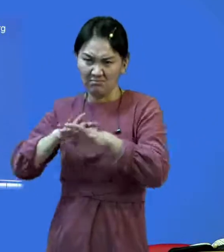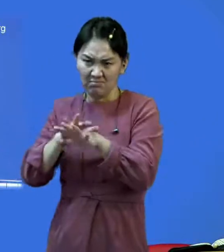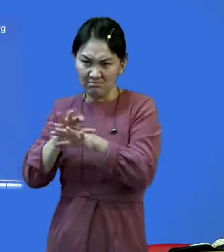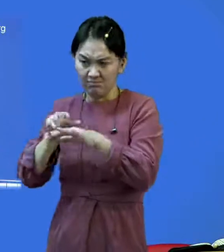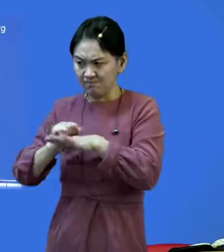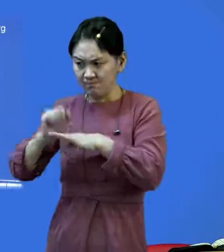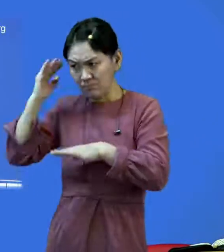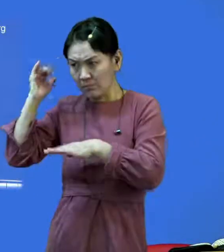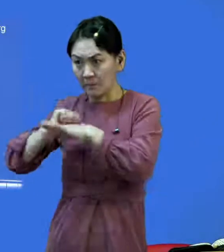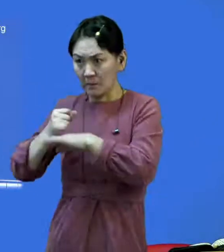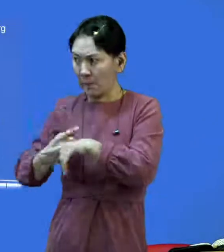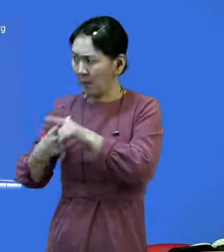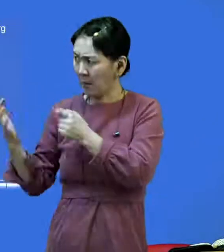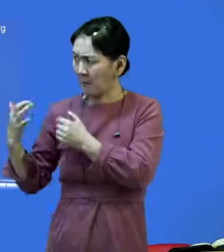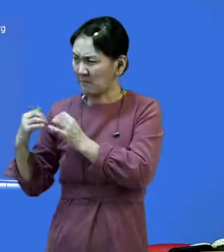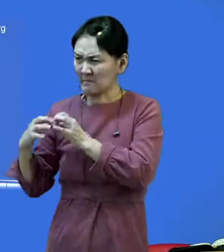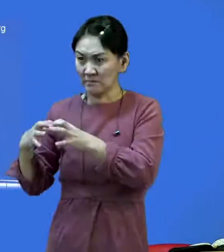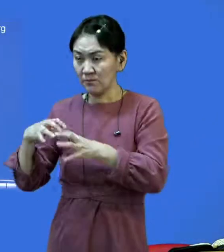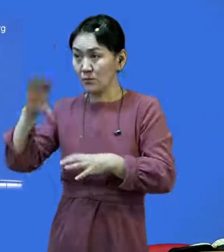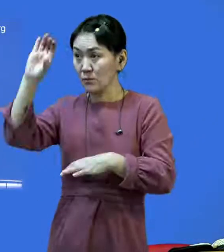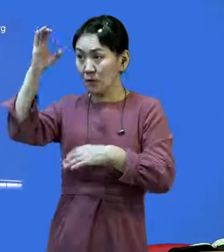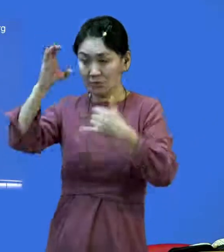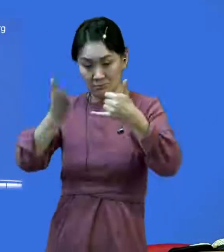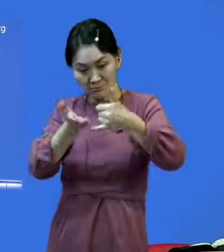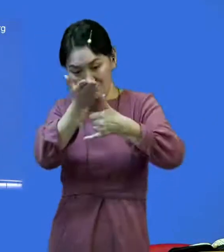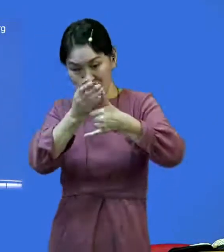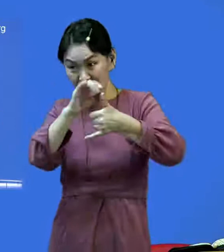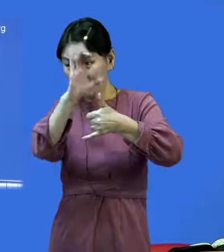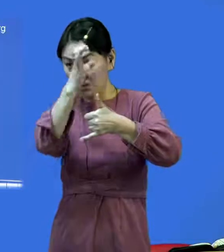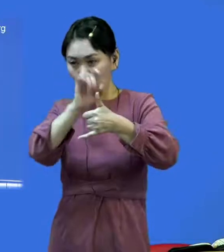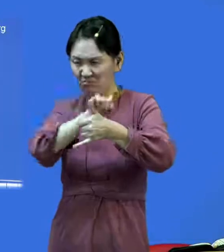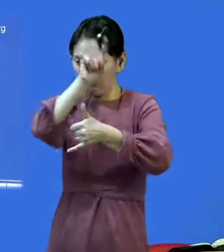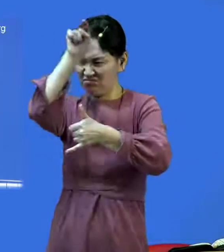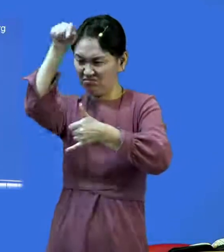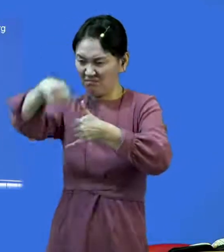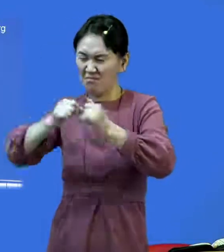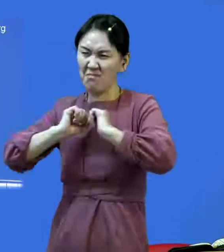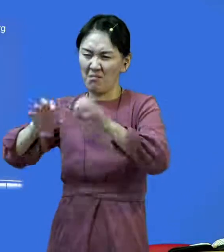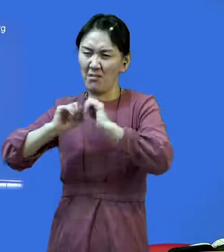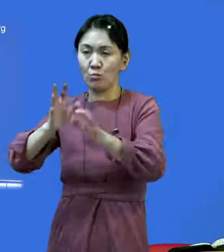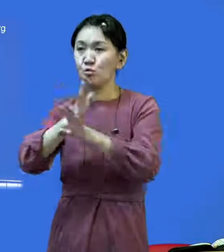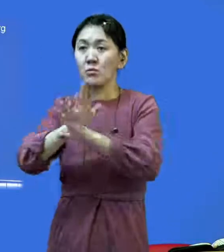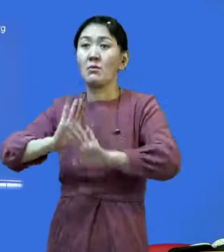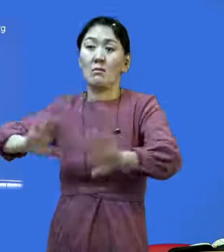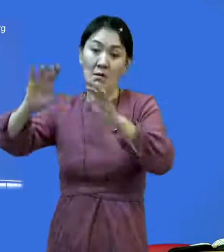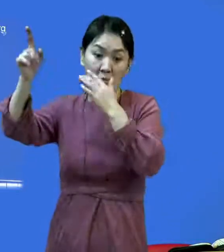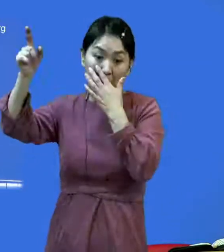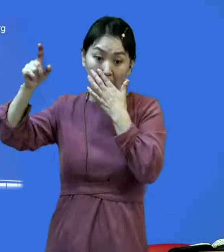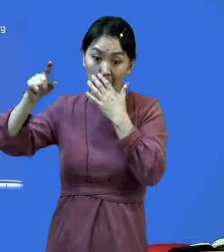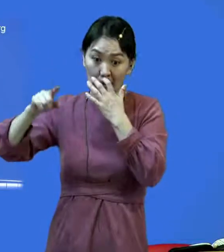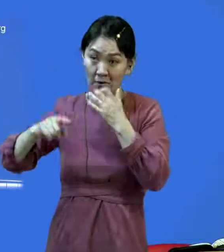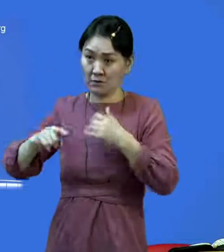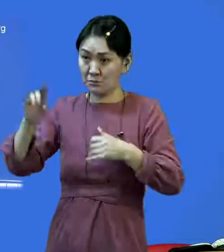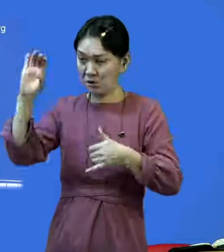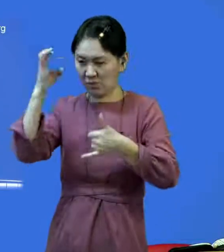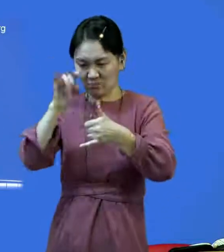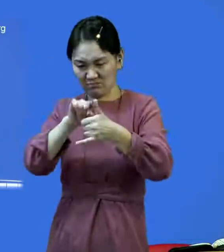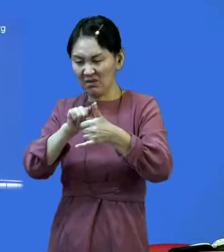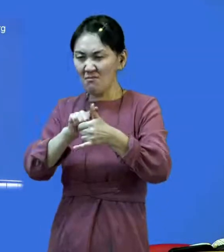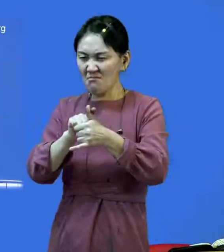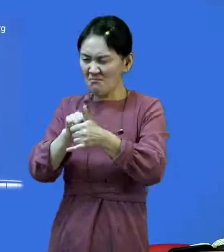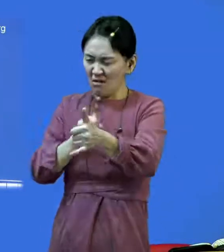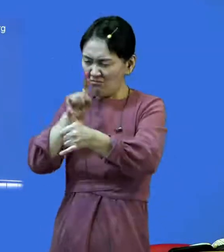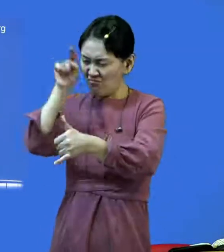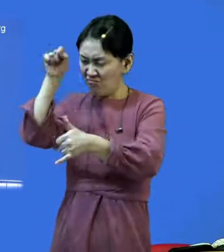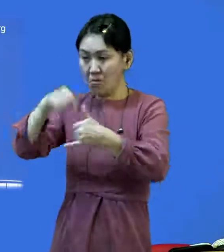одоо цөмийн бууж харавсаар байна тийм ээ. Залуурт бууж харавсаар л байна. Хизээ дайн